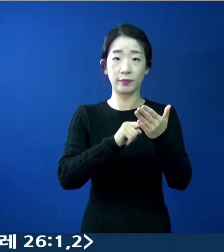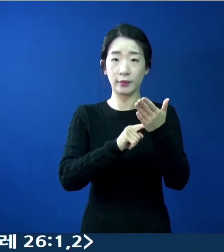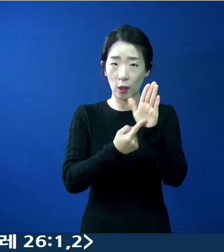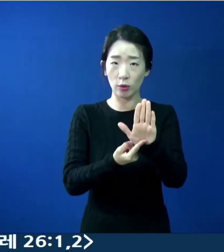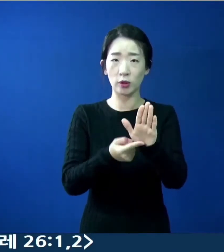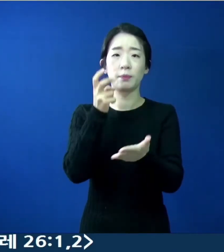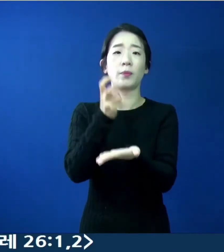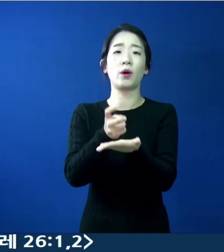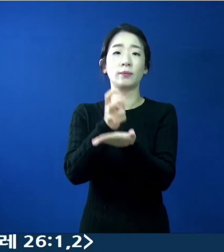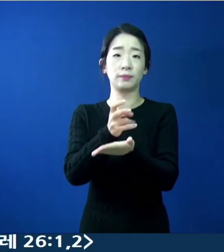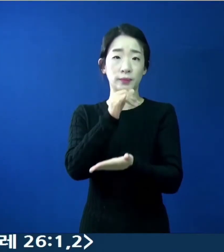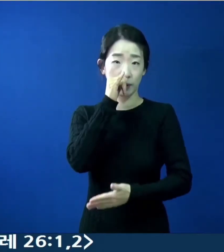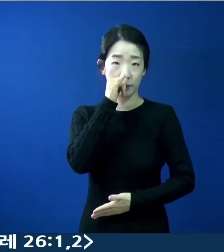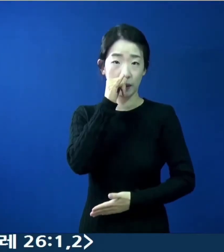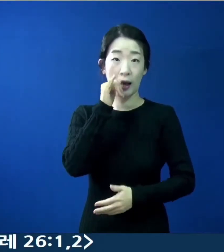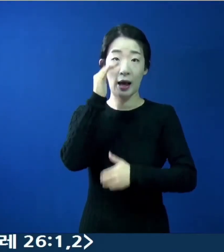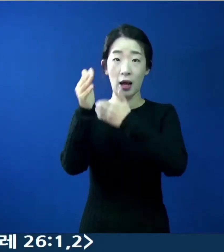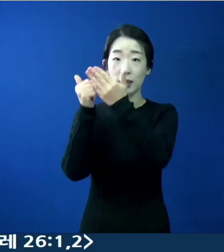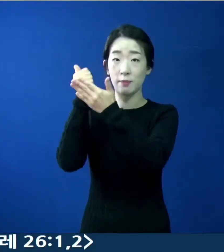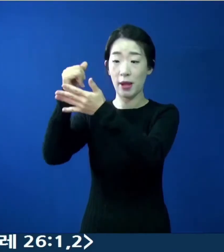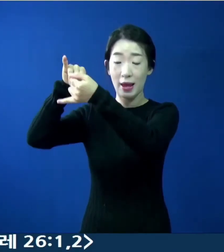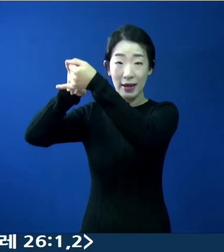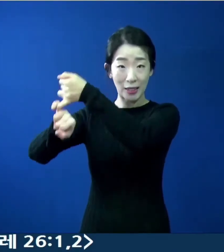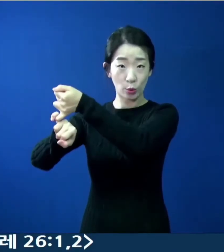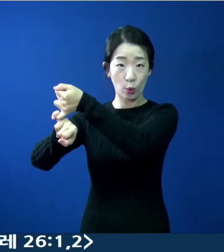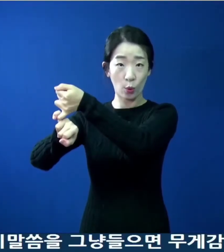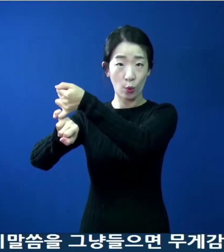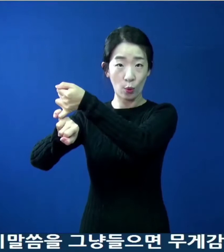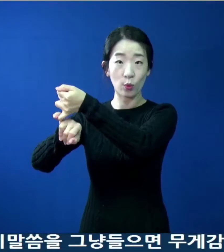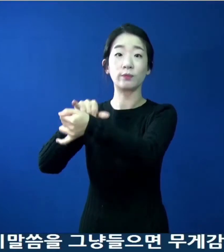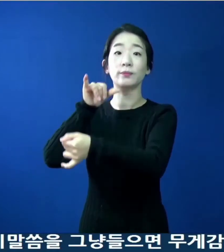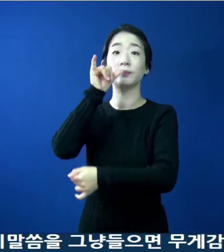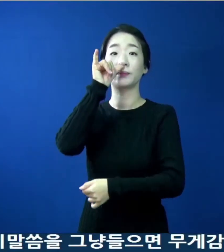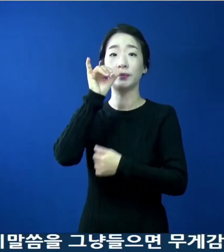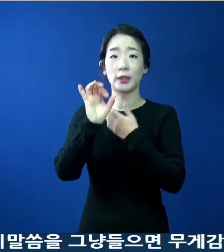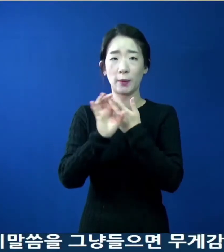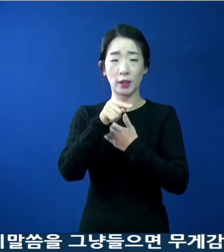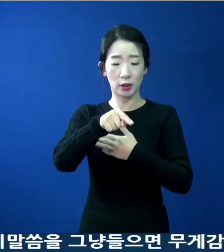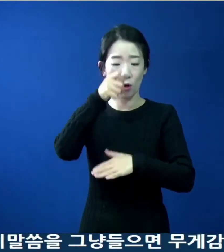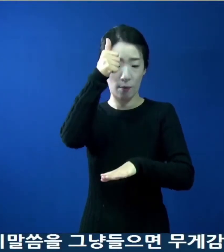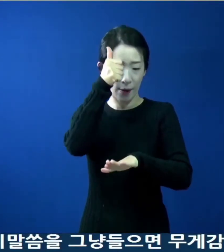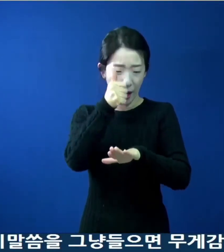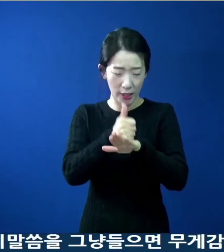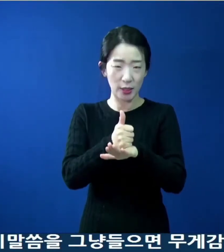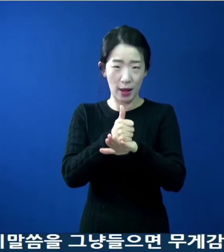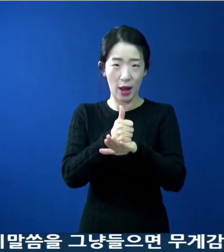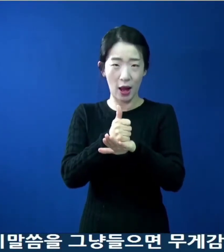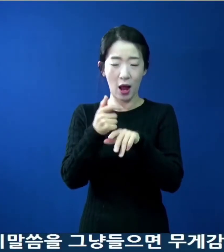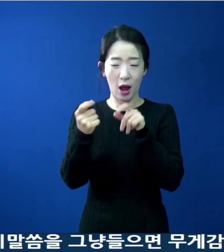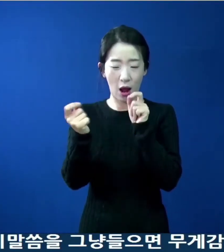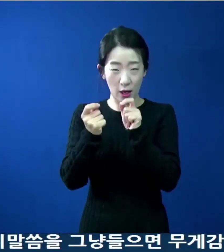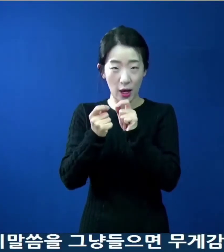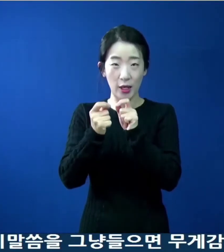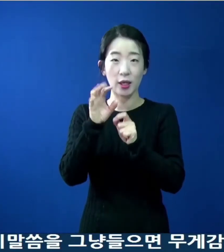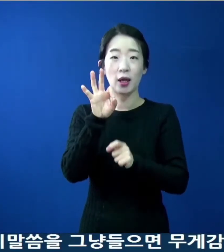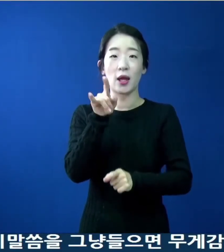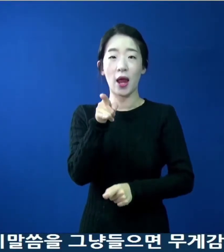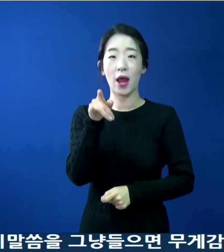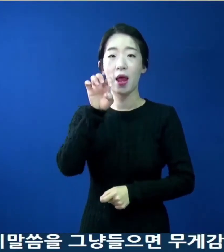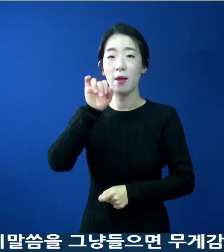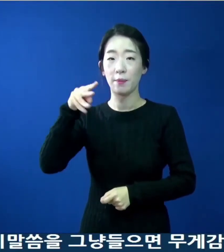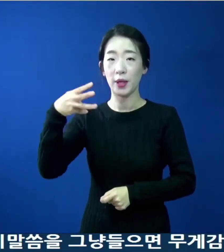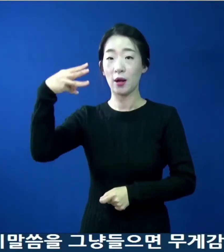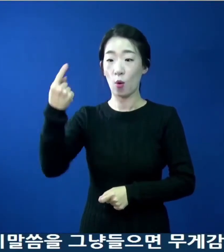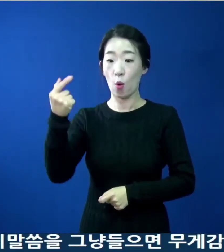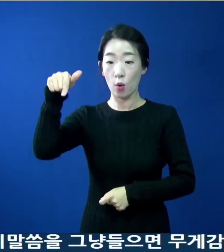규정들을 언약, 하나님과의 약속이라고 한다면 이제 그것을 마무리하는 에필로그의 서론에서 그 핵심이